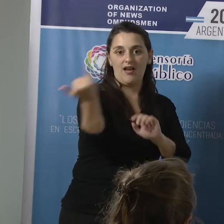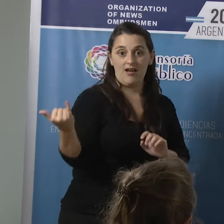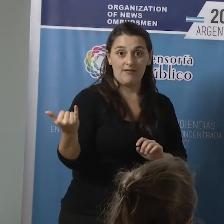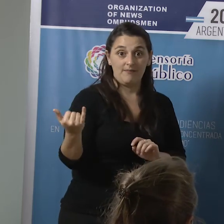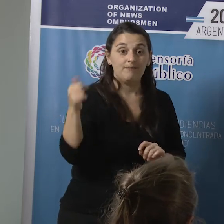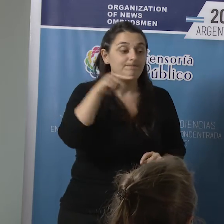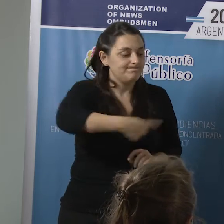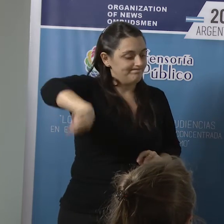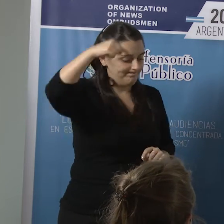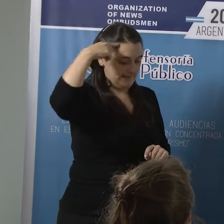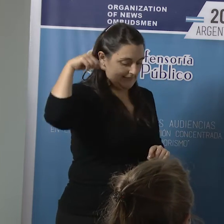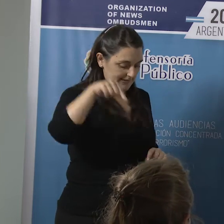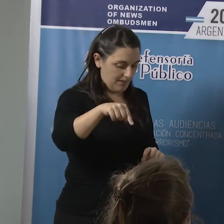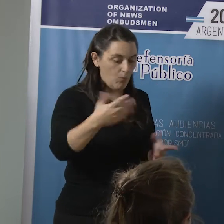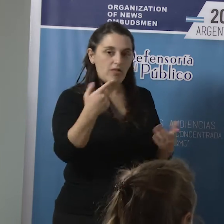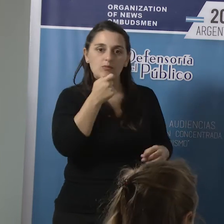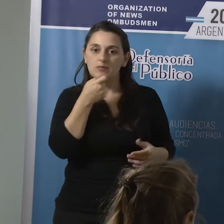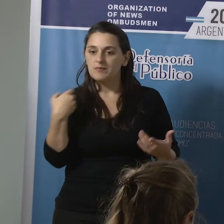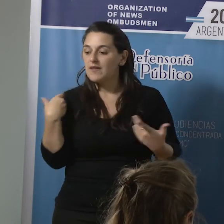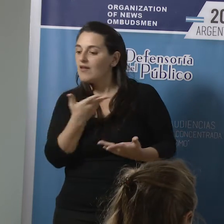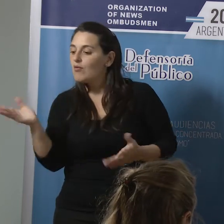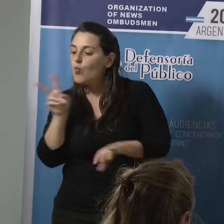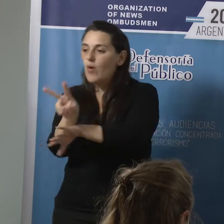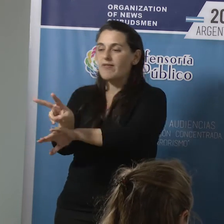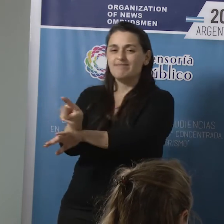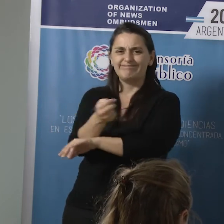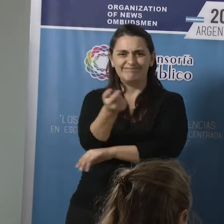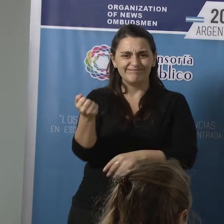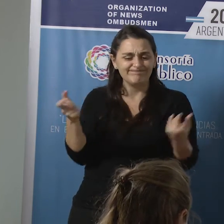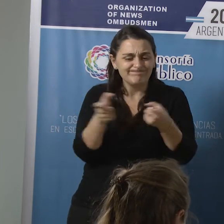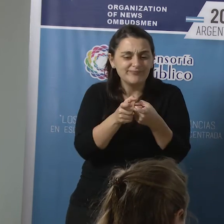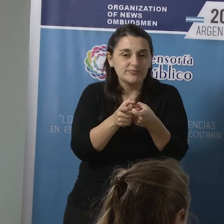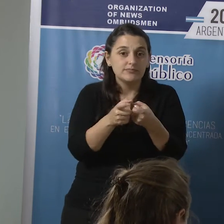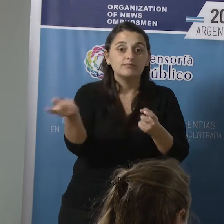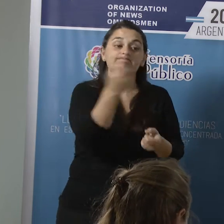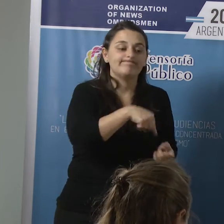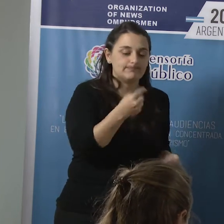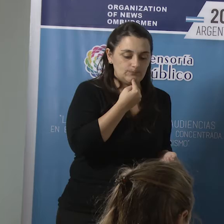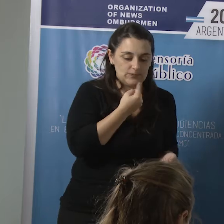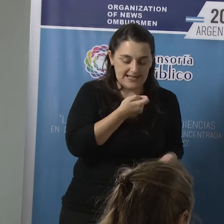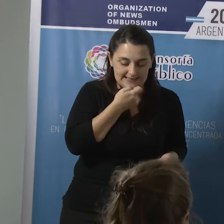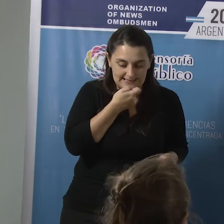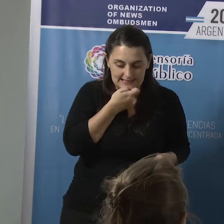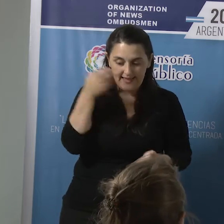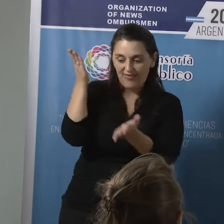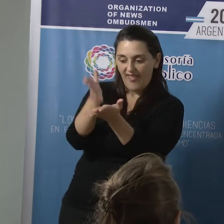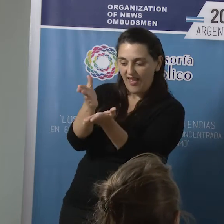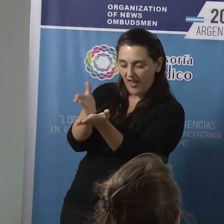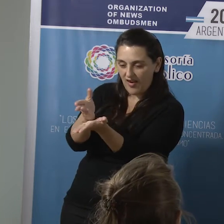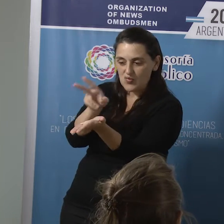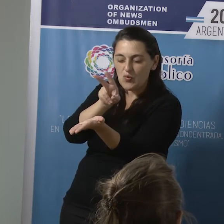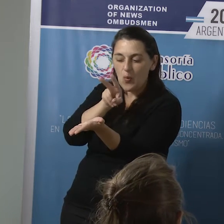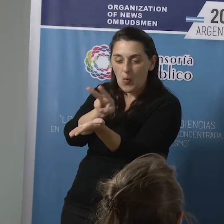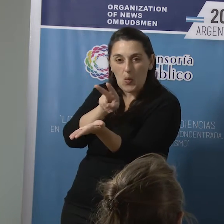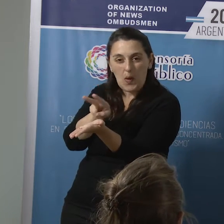existe una minoría frente a la protección. Y la pregunta que siempre nos hacemos es, ¿existe una verdadera protección de los derechos de